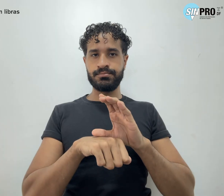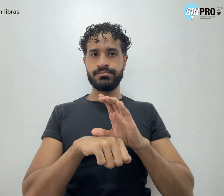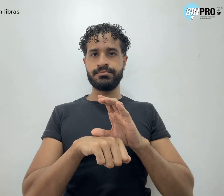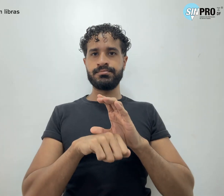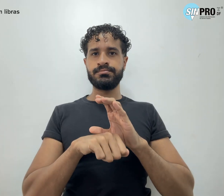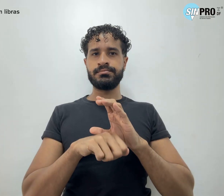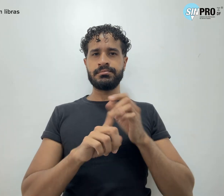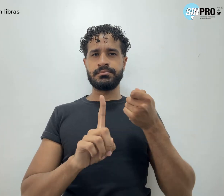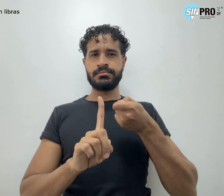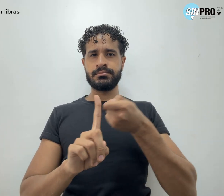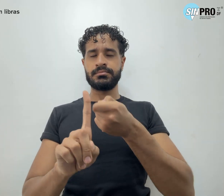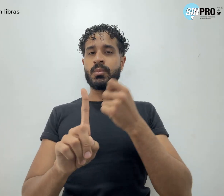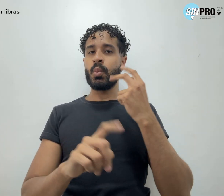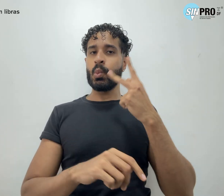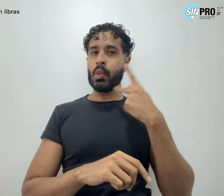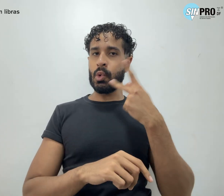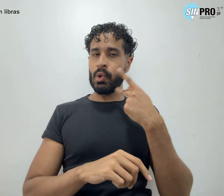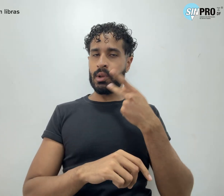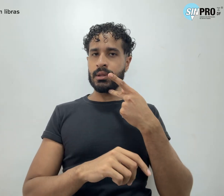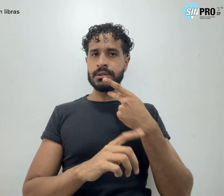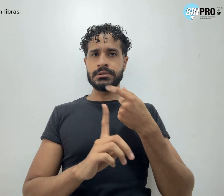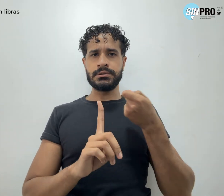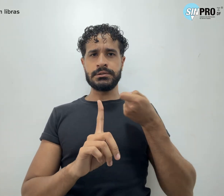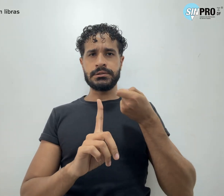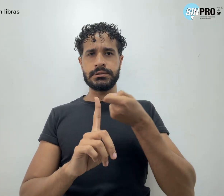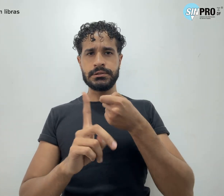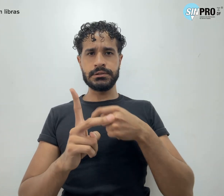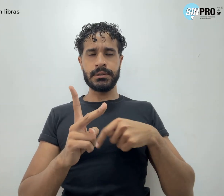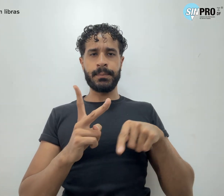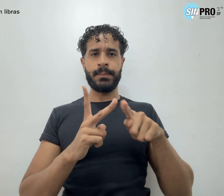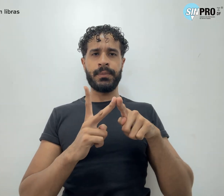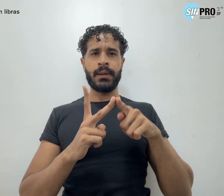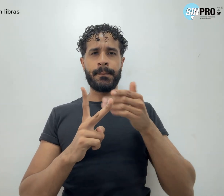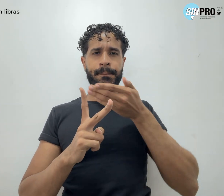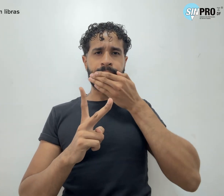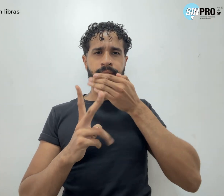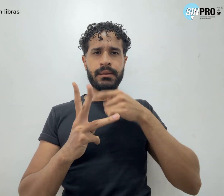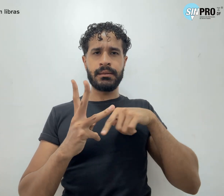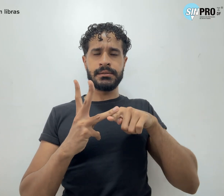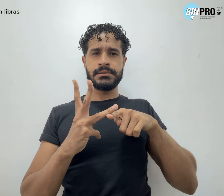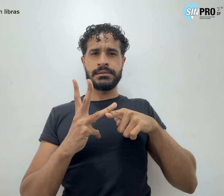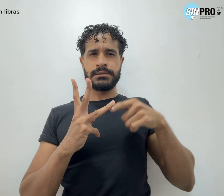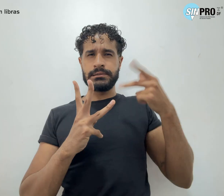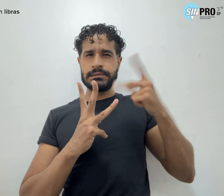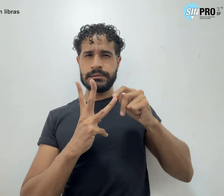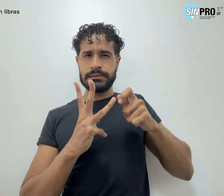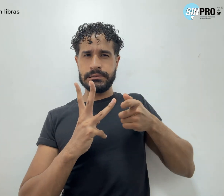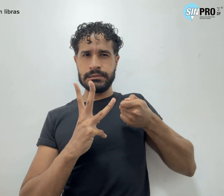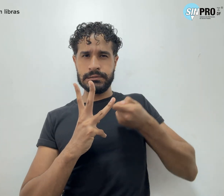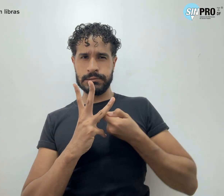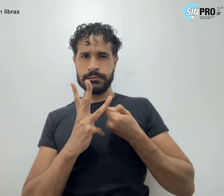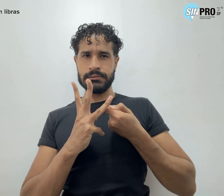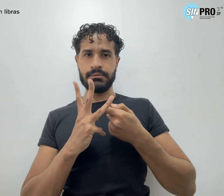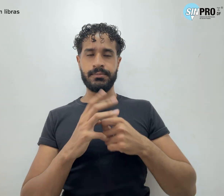perseguição política, repressão, censura e tortura. Como